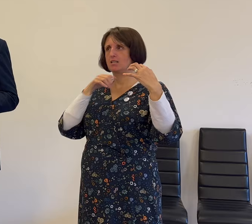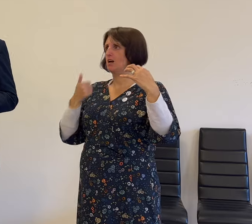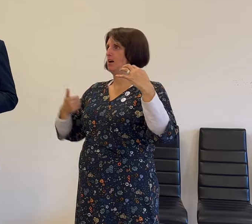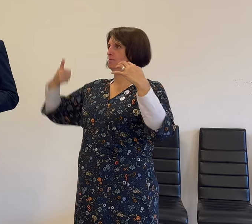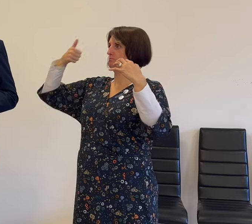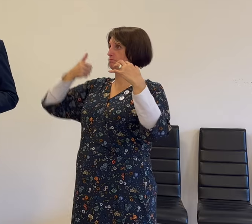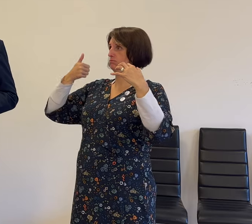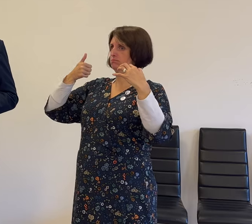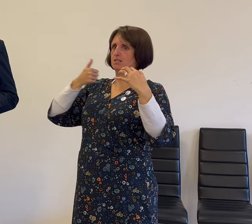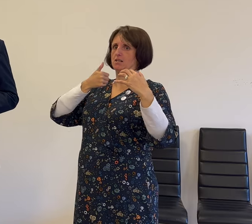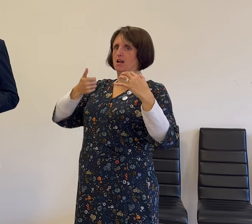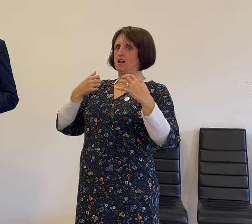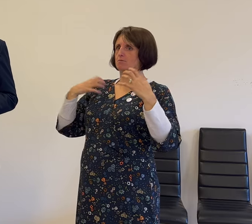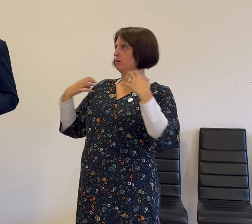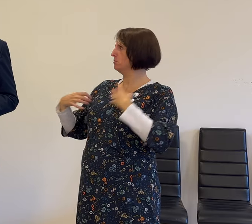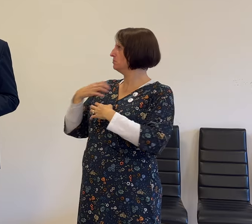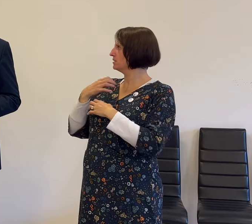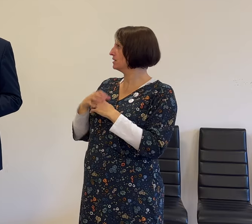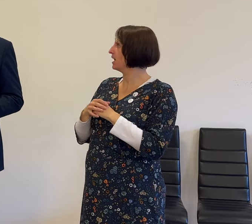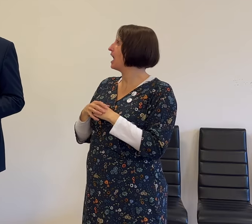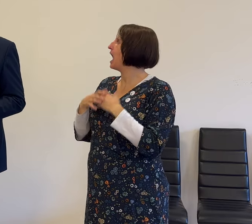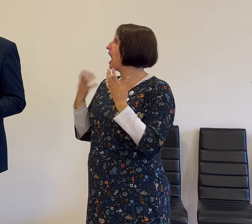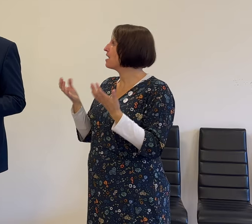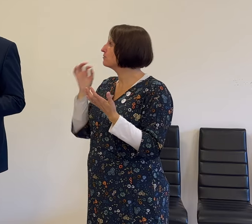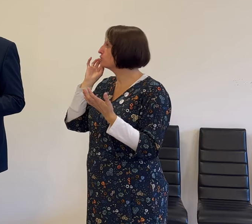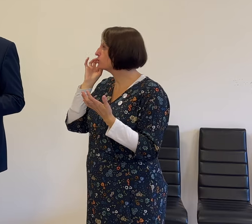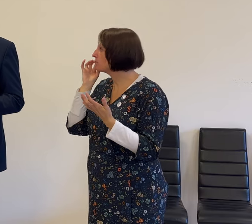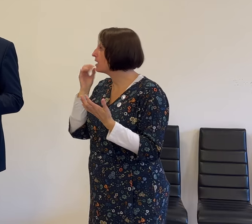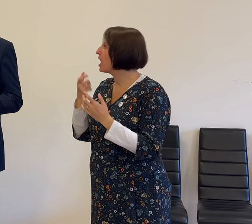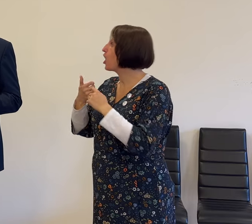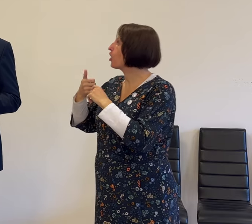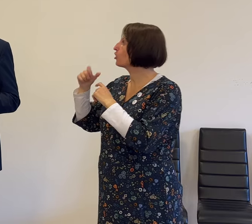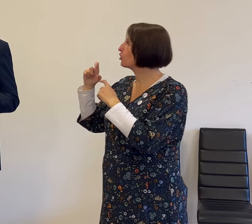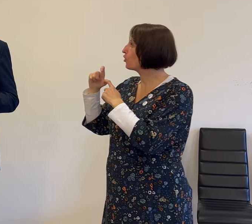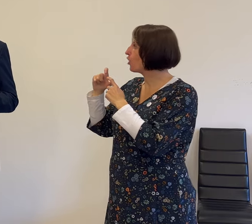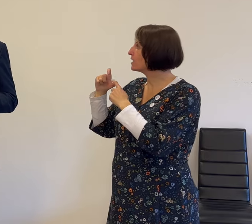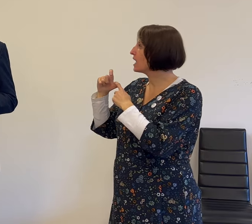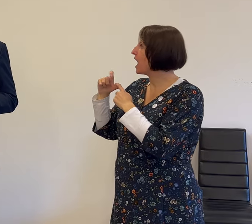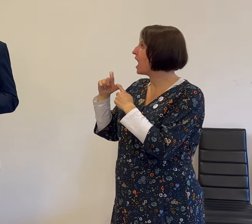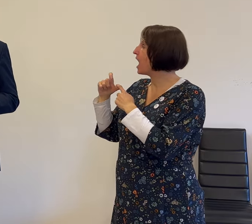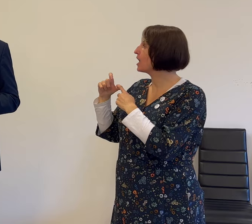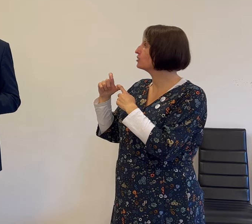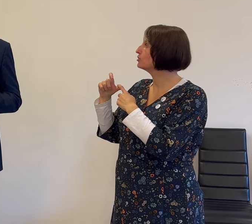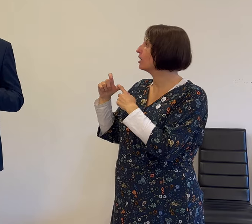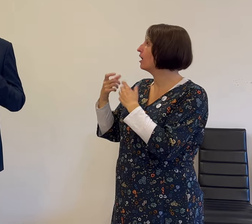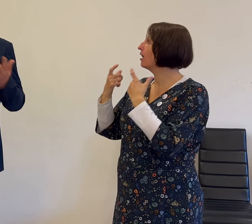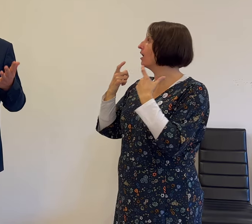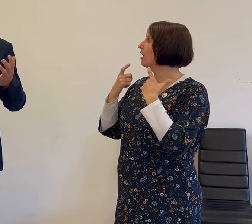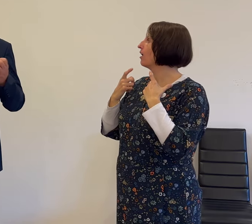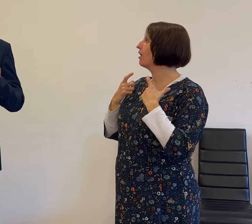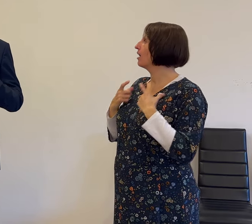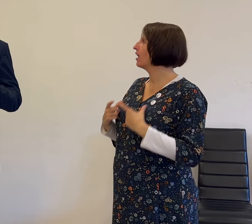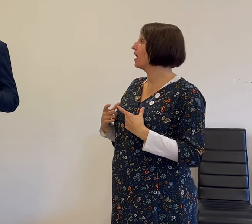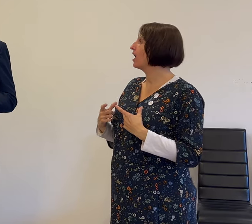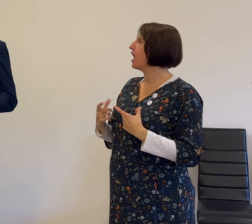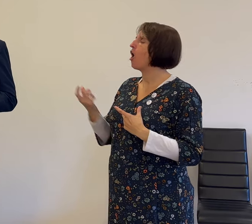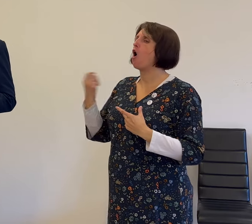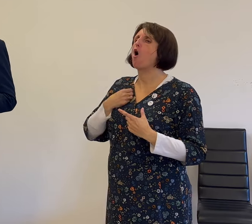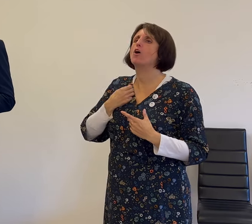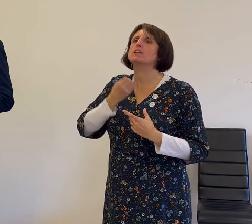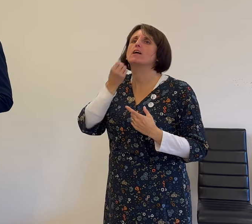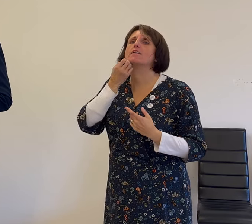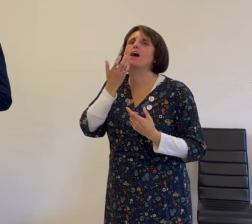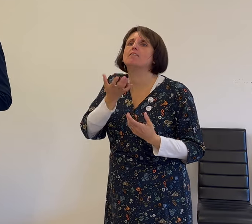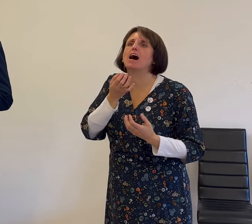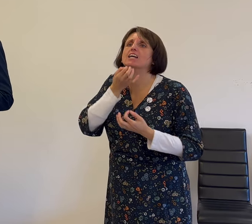takhle vybavený. A všimněte si, Goliáš tady v podstatě vyvíjí informační válku a řekne jim,